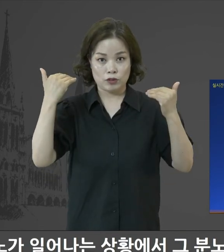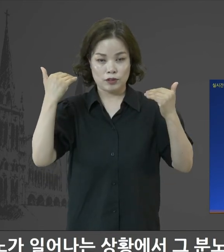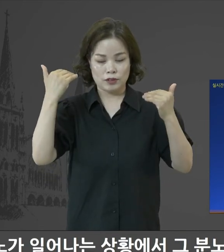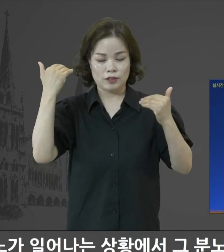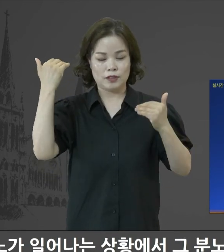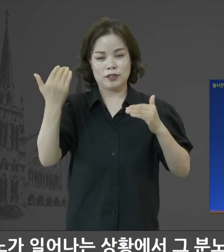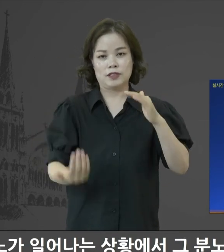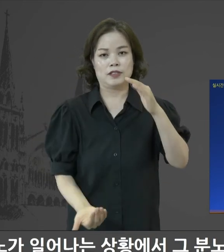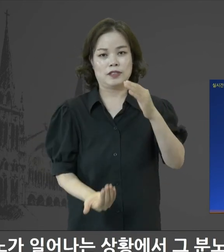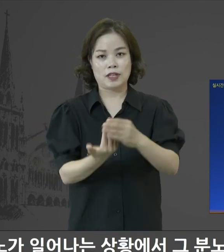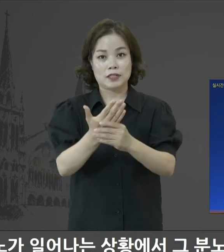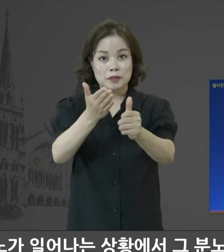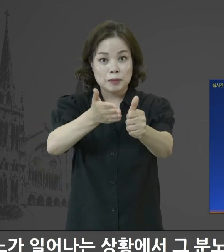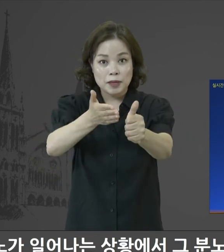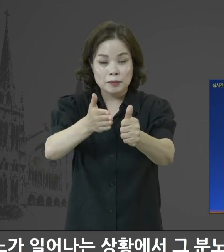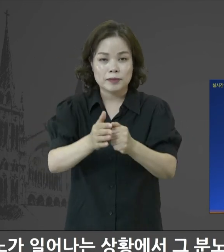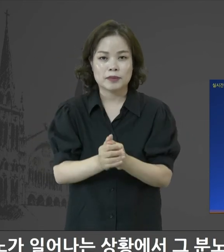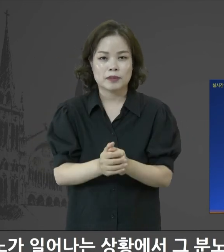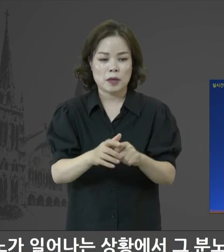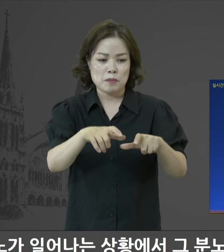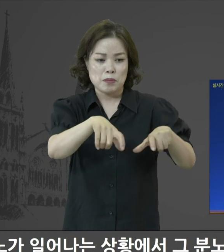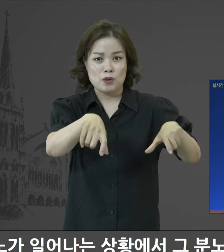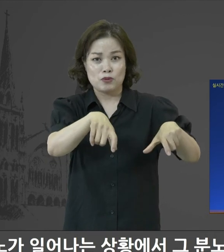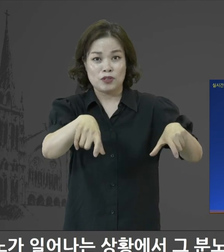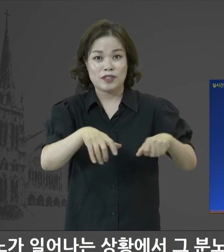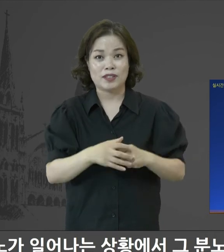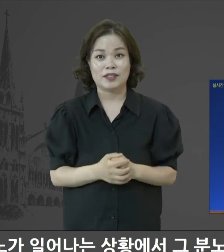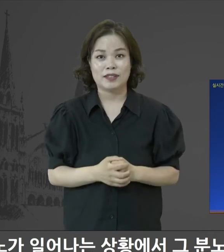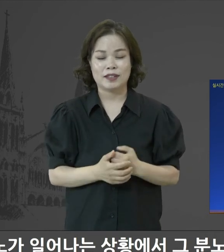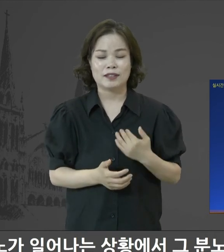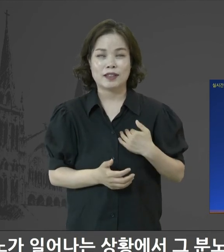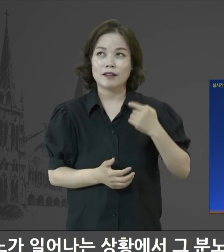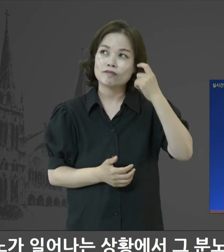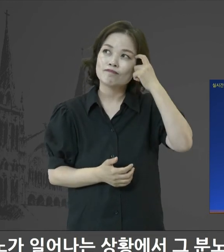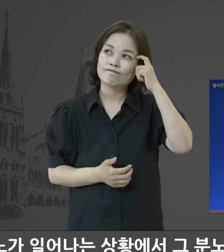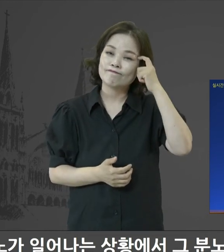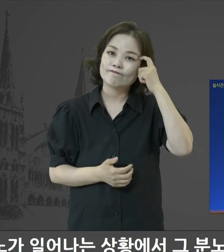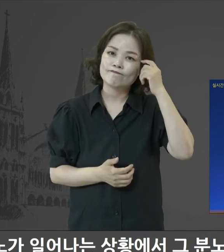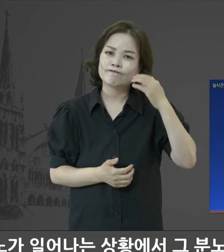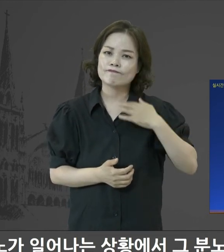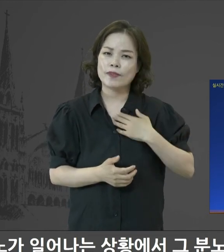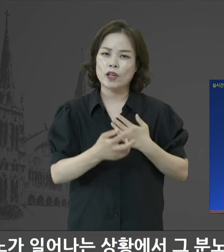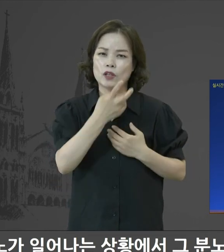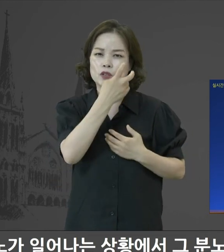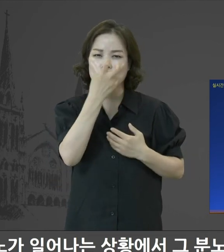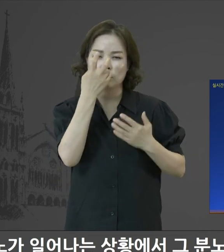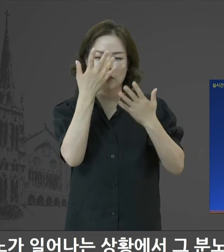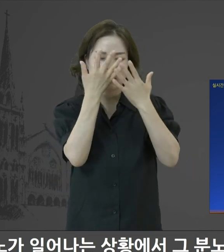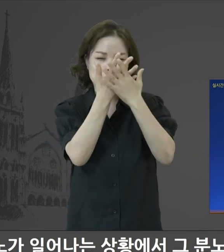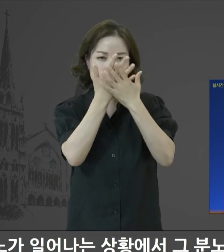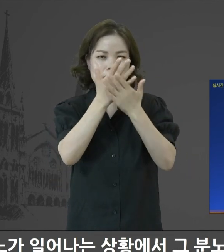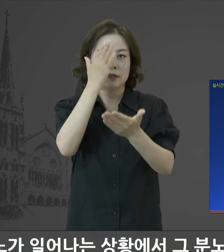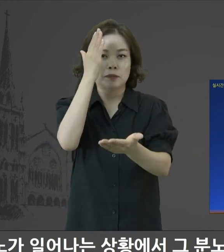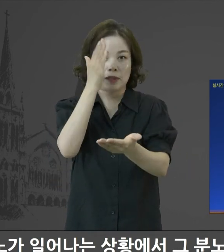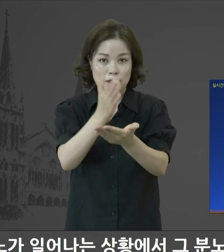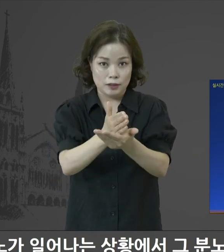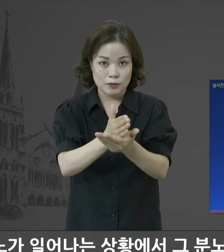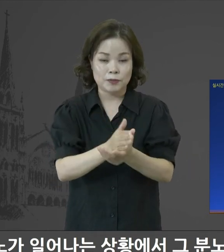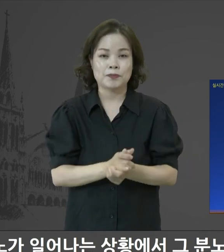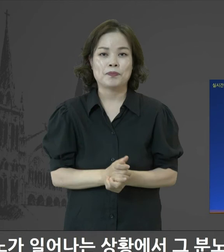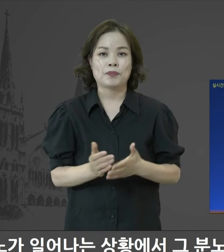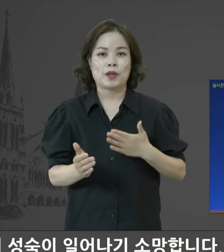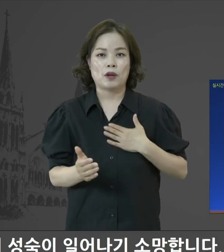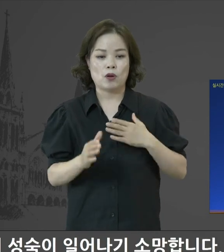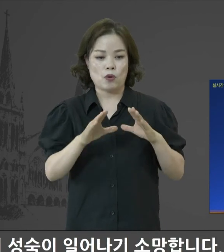믿으시기 바랍니다. 평소에 나의 생각, 내 총명이 어두워지지 않도록 내